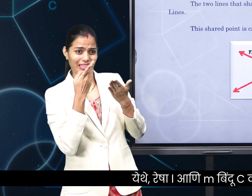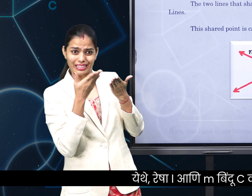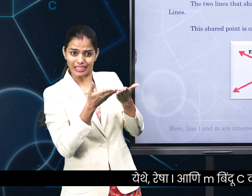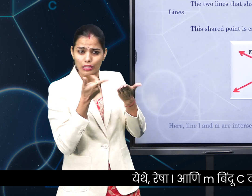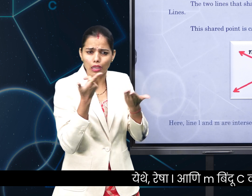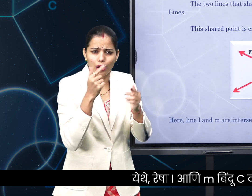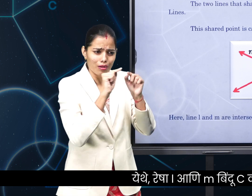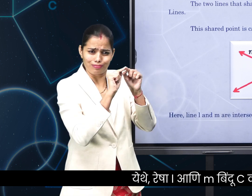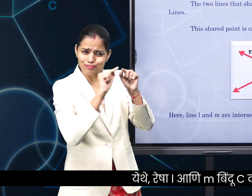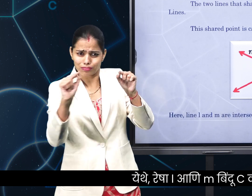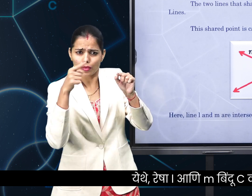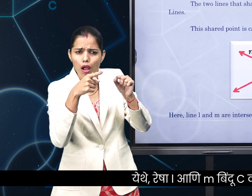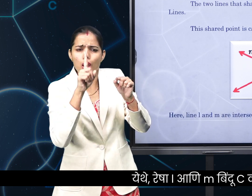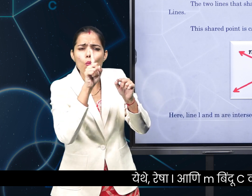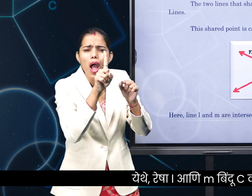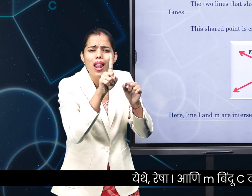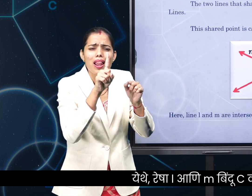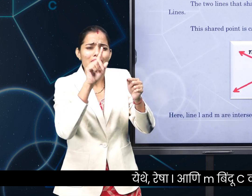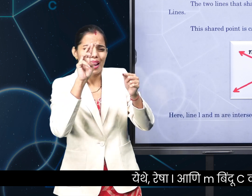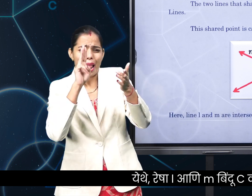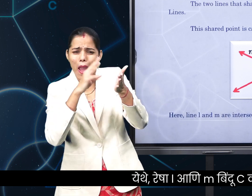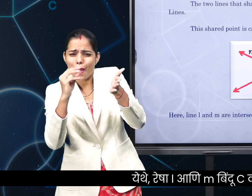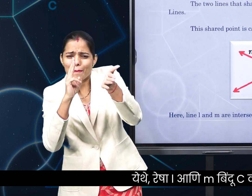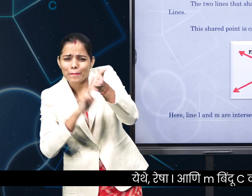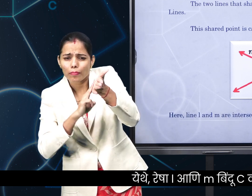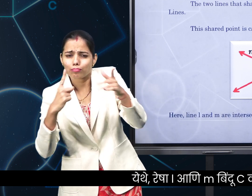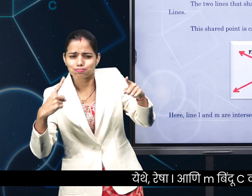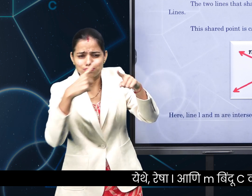येथे रेषा L आणि M बिंदू C वर छेदतात.